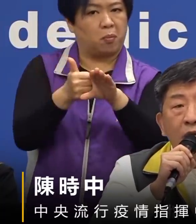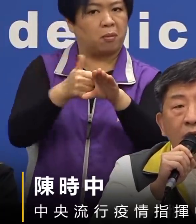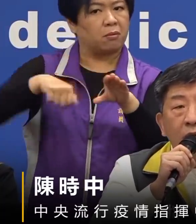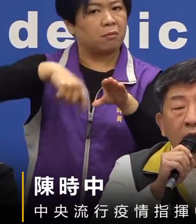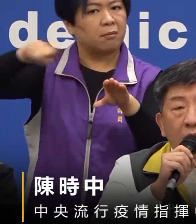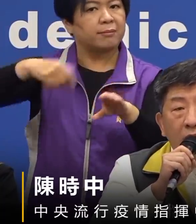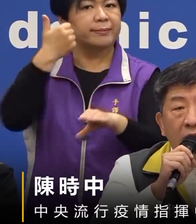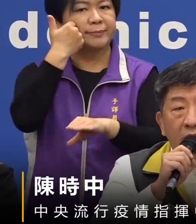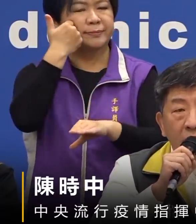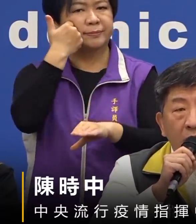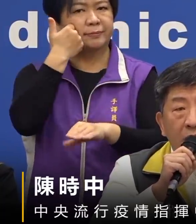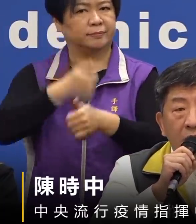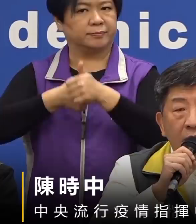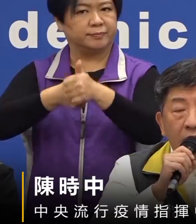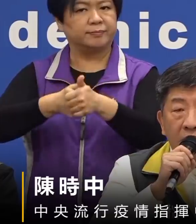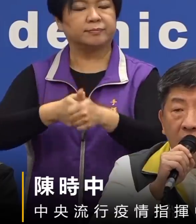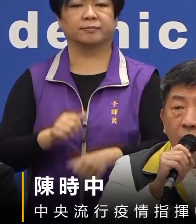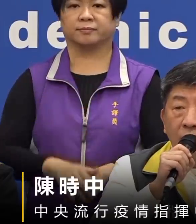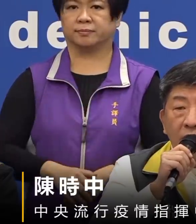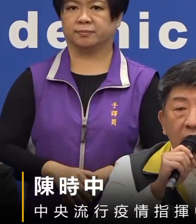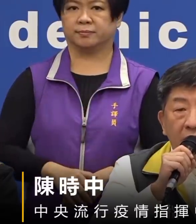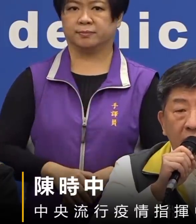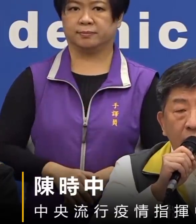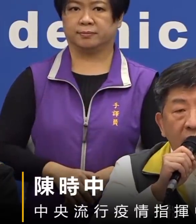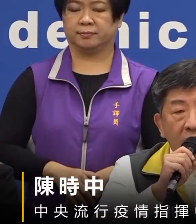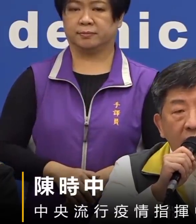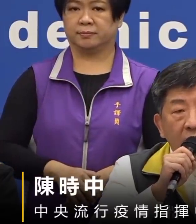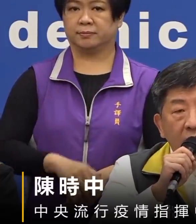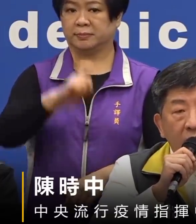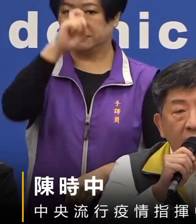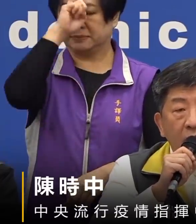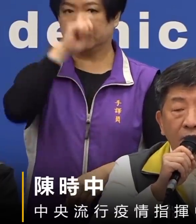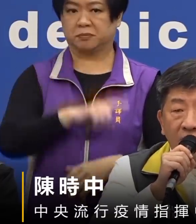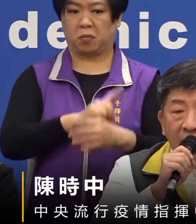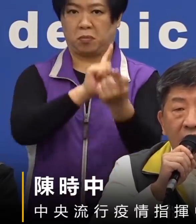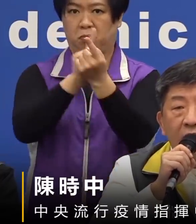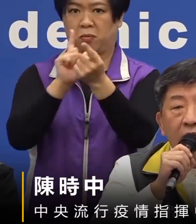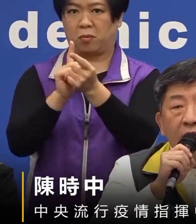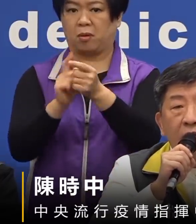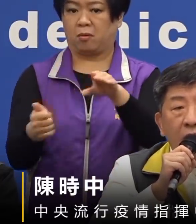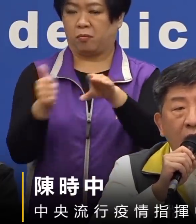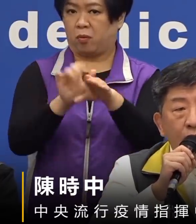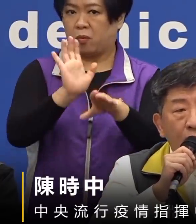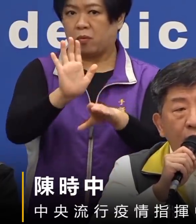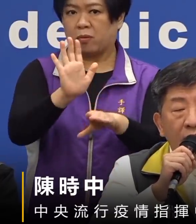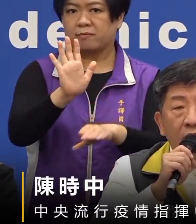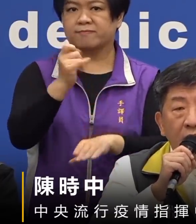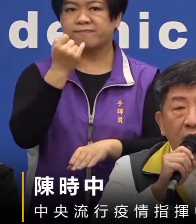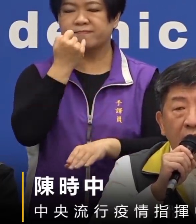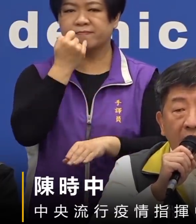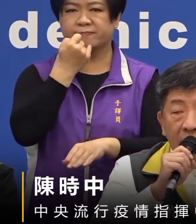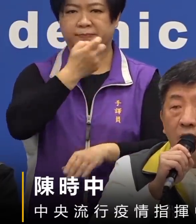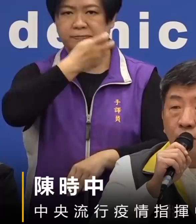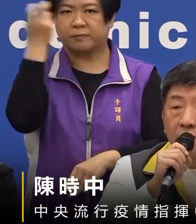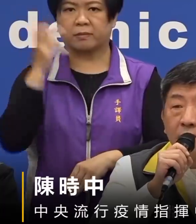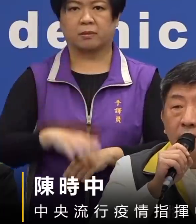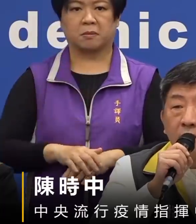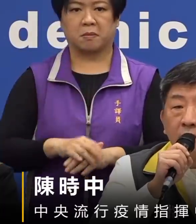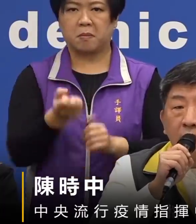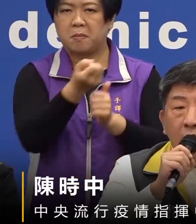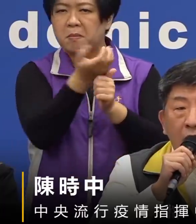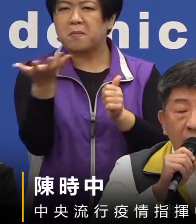掌握，好，也希望呢能够掌握这些接触史，而能够发现好确切的一个感染